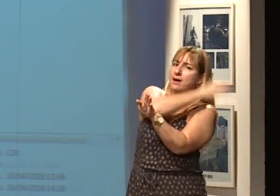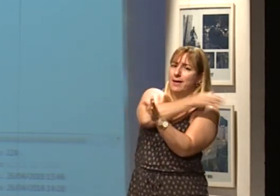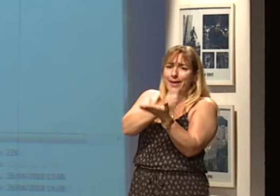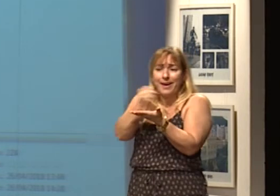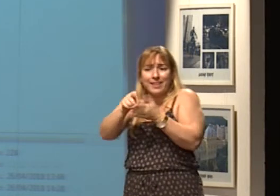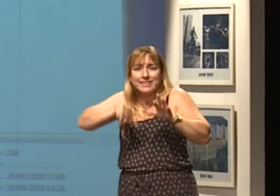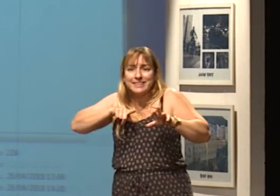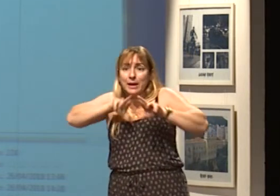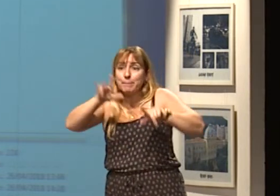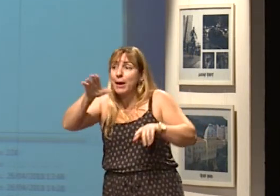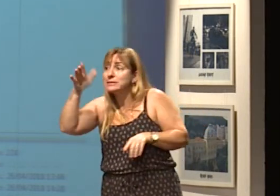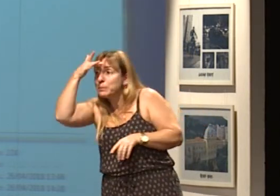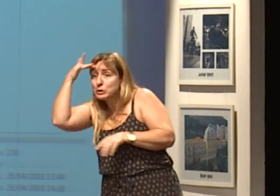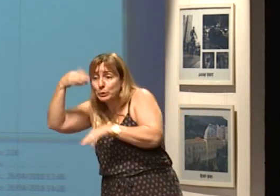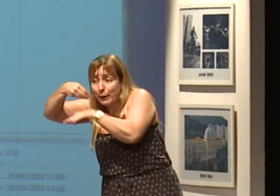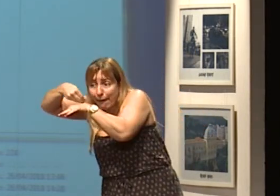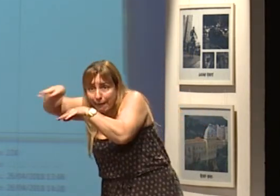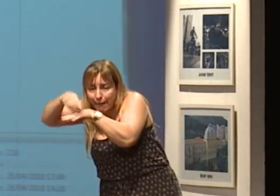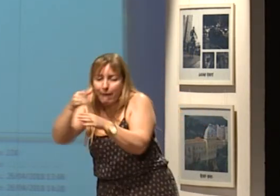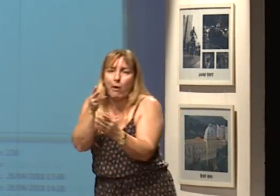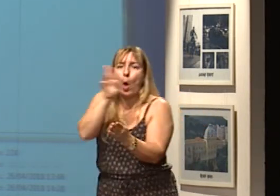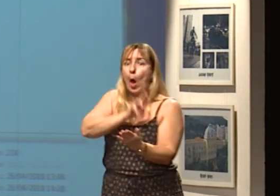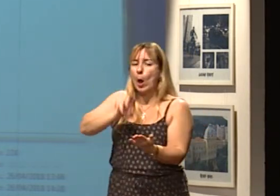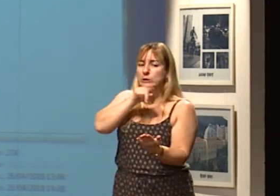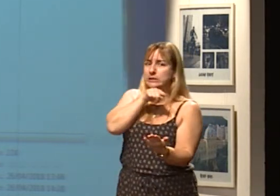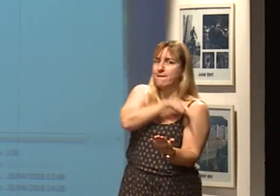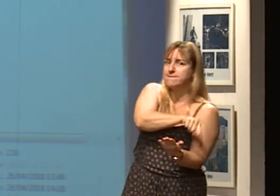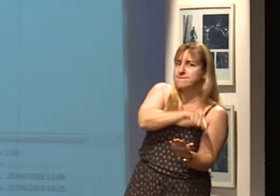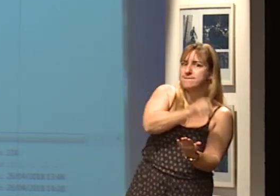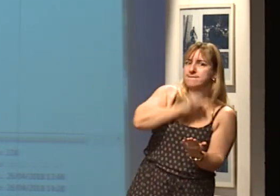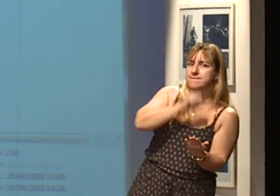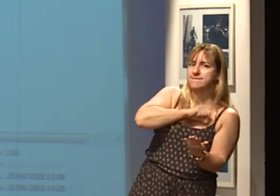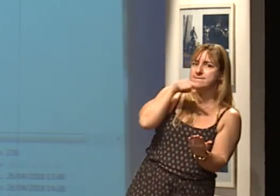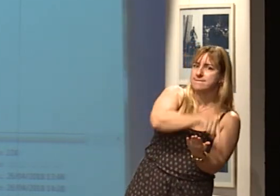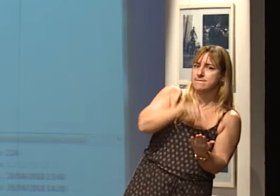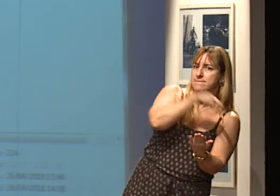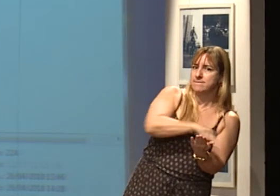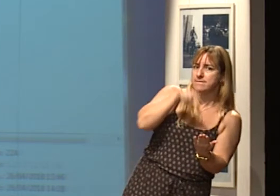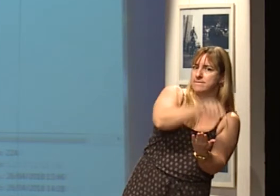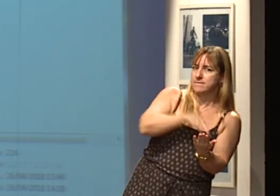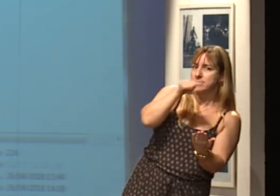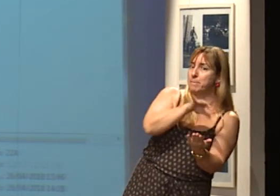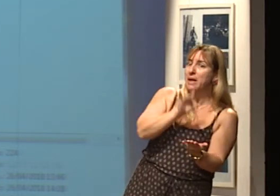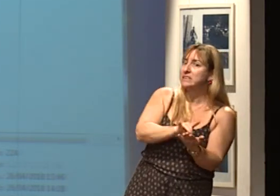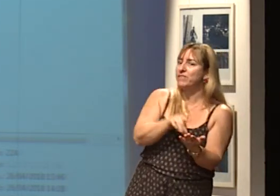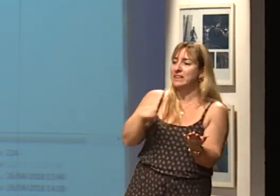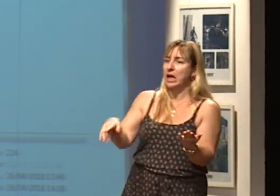ser submissa, isso é do Antigo Testamento. Existe essa diferença. Mas as religiões usam desses artifícios para